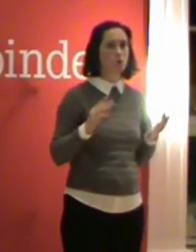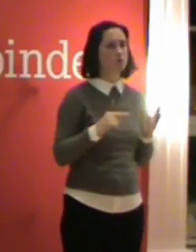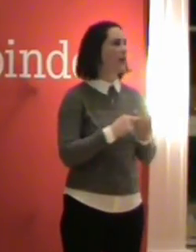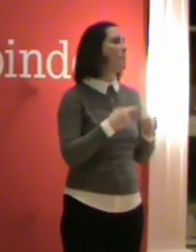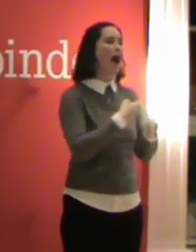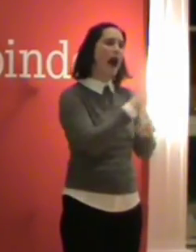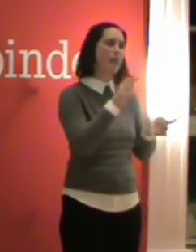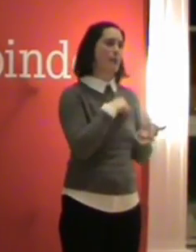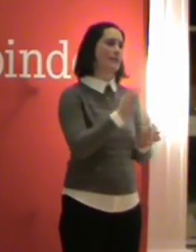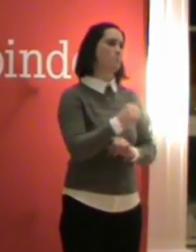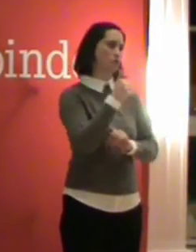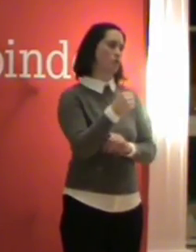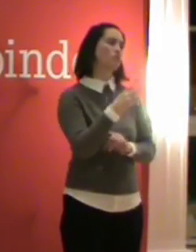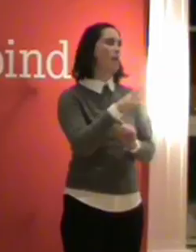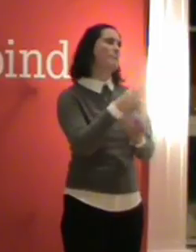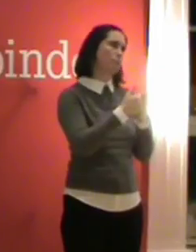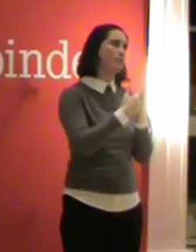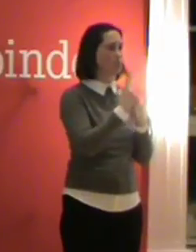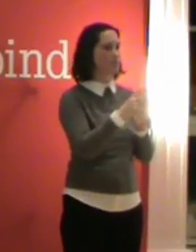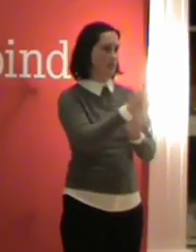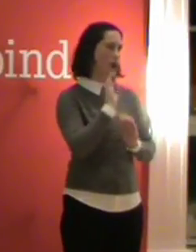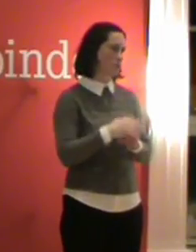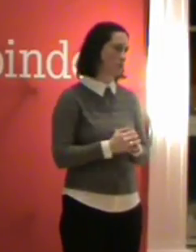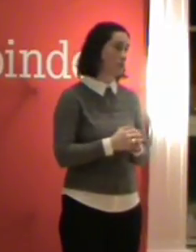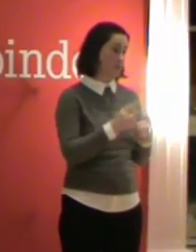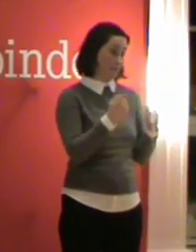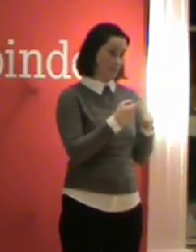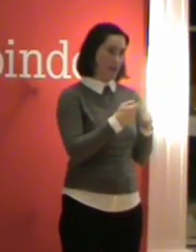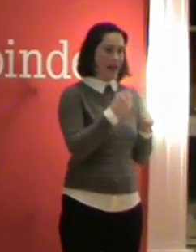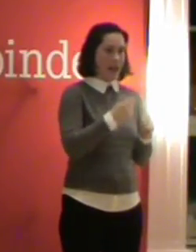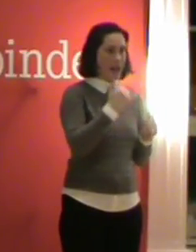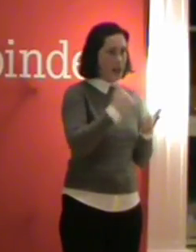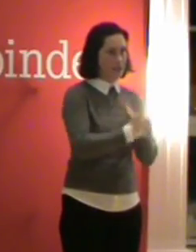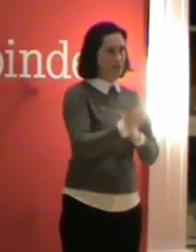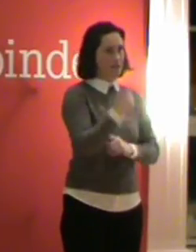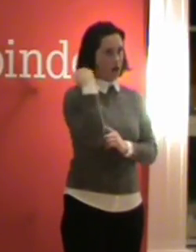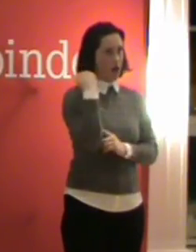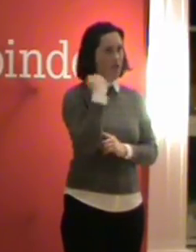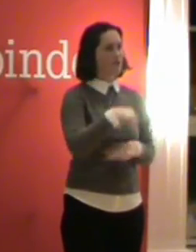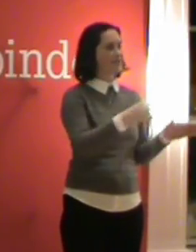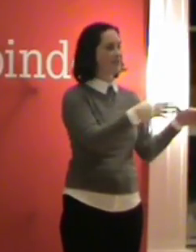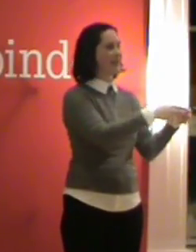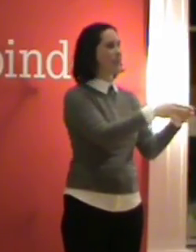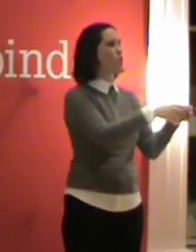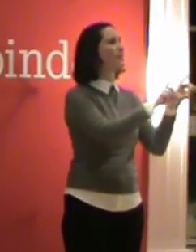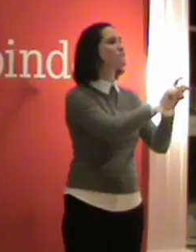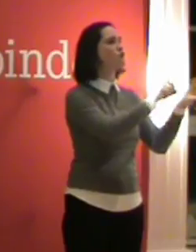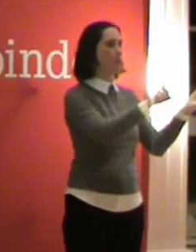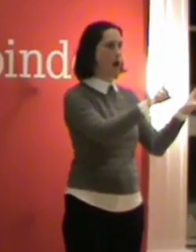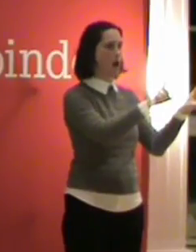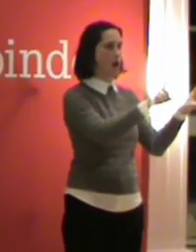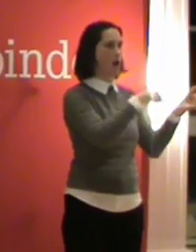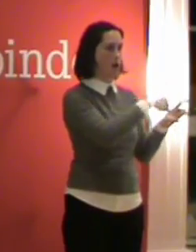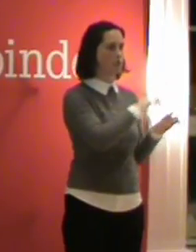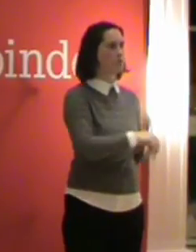immer besondere gibt, und das war der Preisträger vom letzten Jahr in der Kategorie Unternehmen. Wir haben also 4